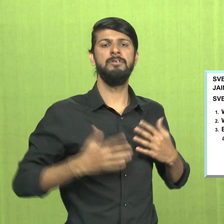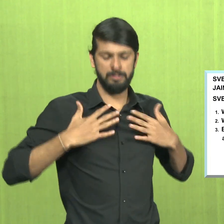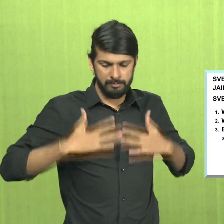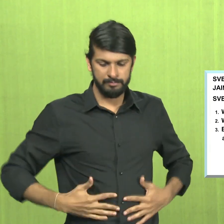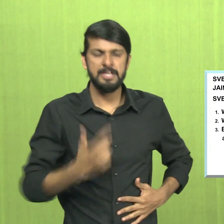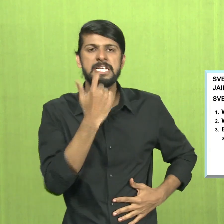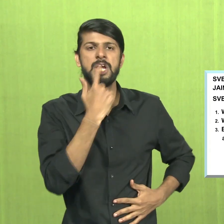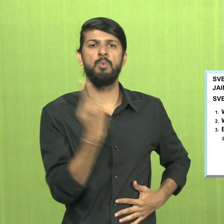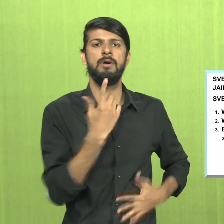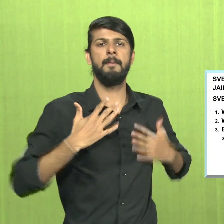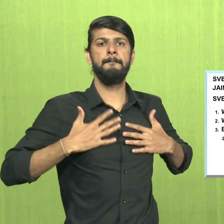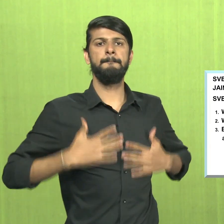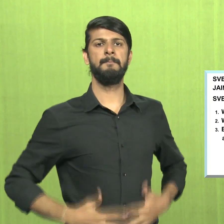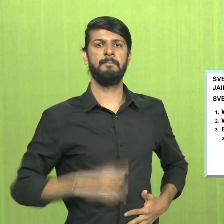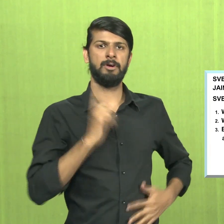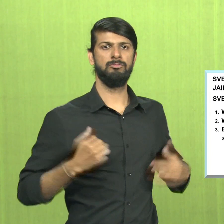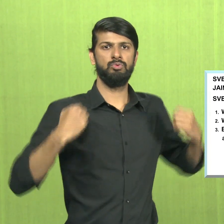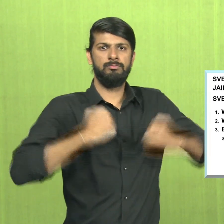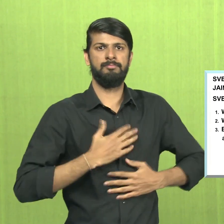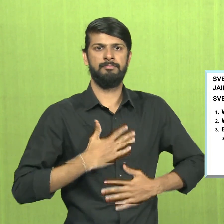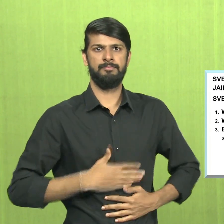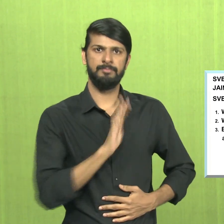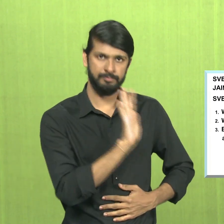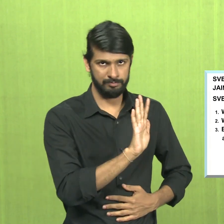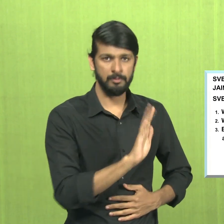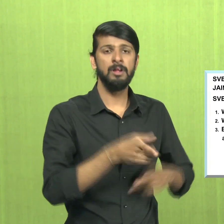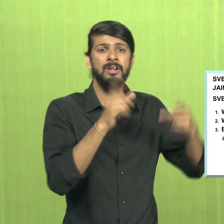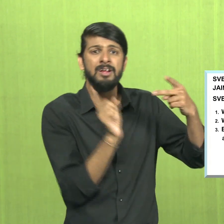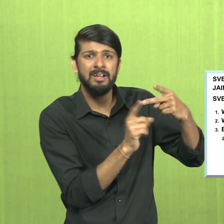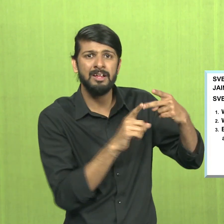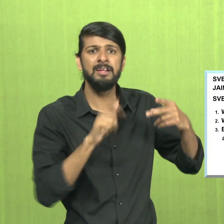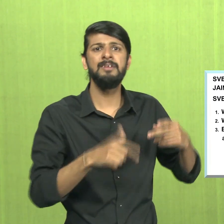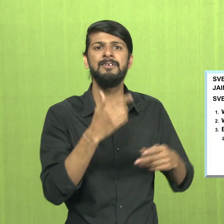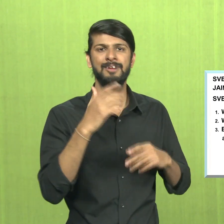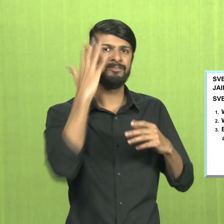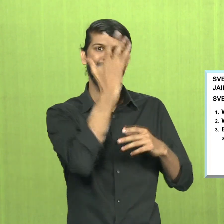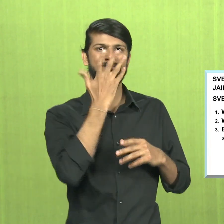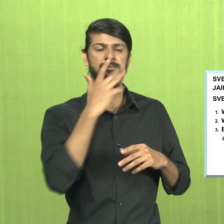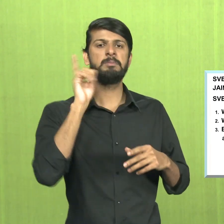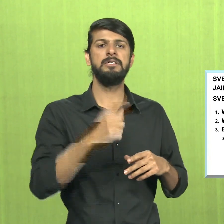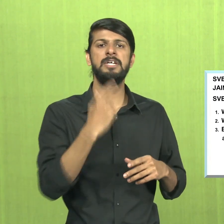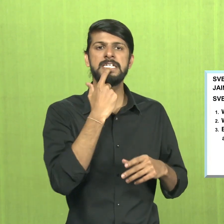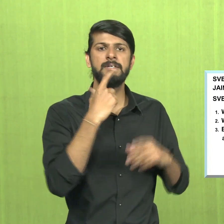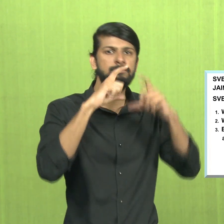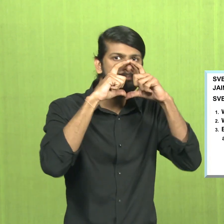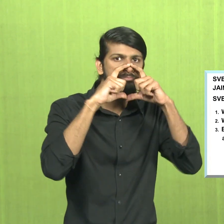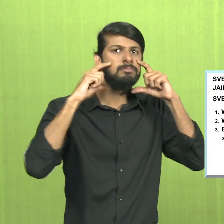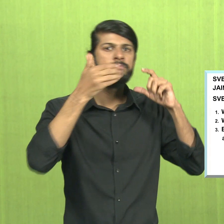फर्स्ट वेयर ओनली व्हाइट क्लॉथस सेकंड ओडीआई व फेस